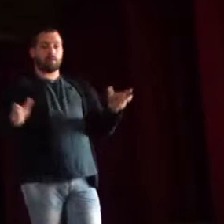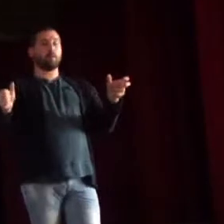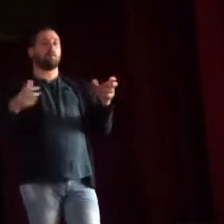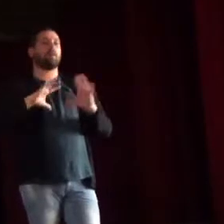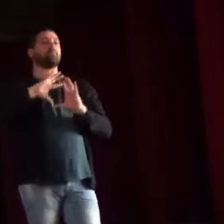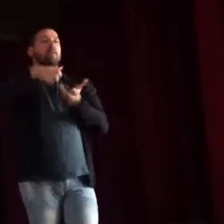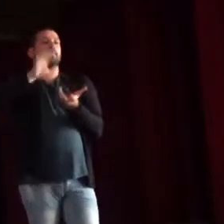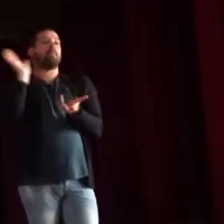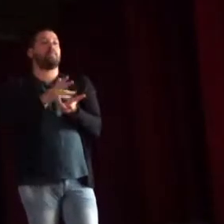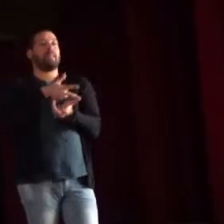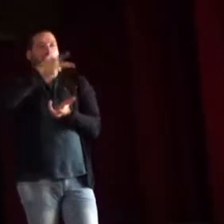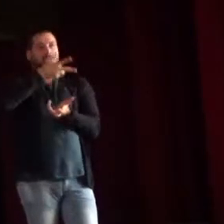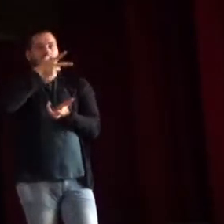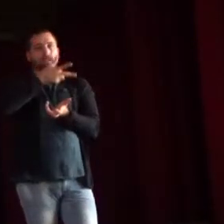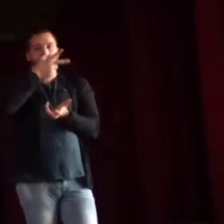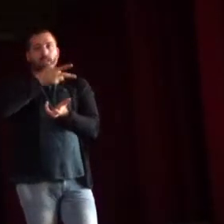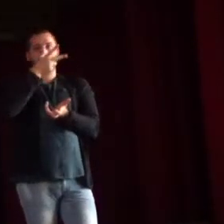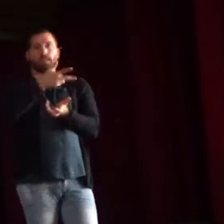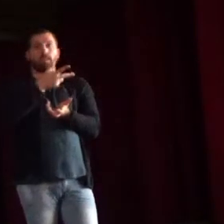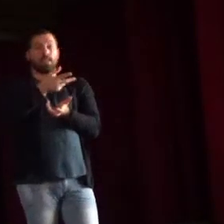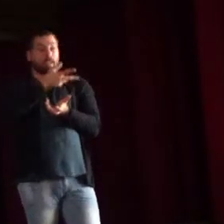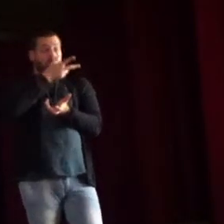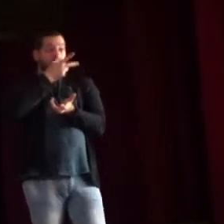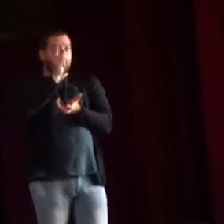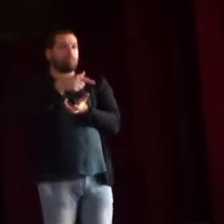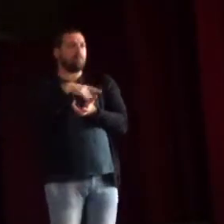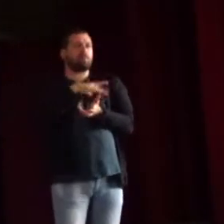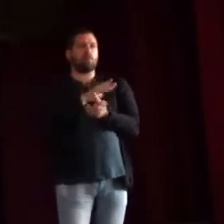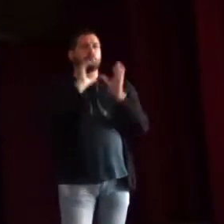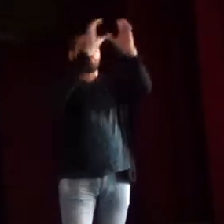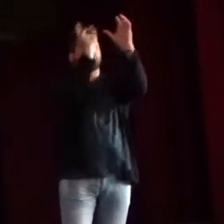gazeuses. Alors, ces planètes gazeuses, il y en a des très grosses qu'on voit de loin.